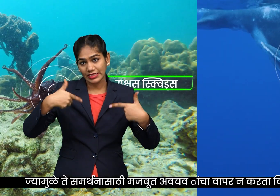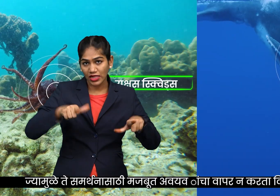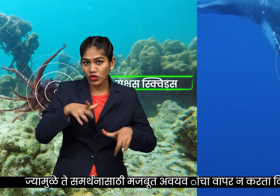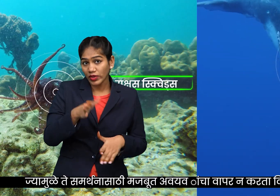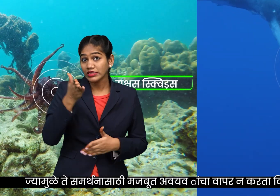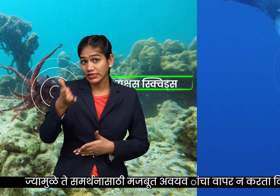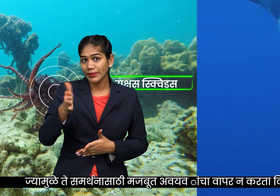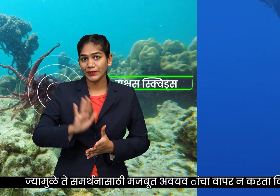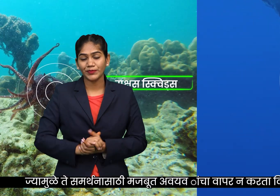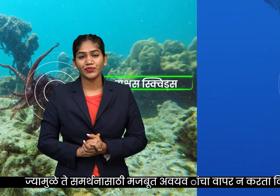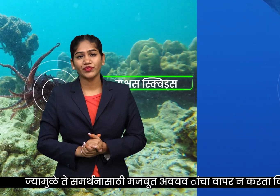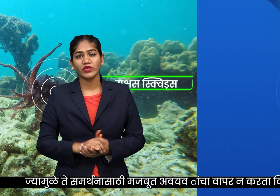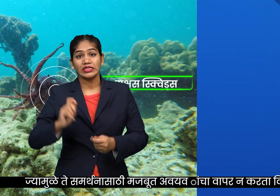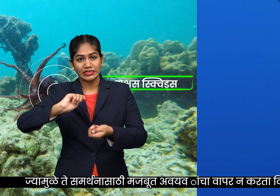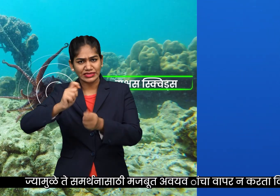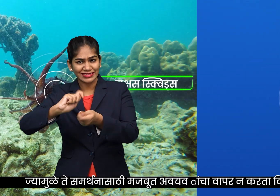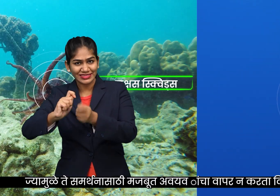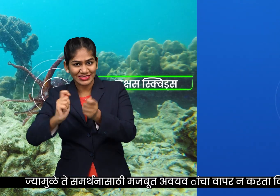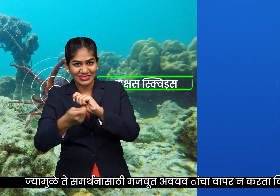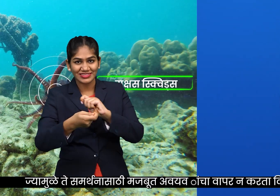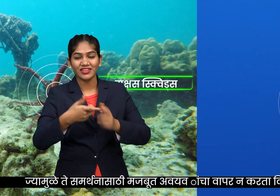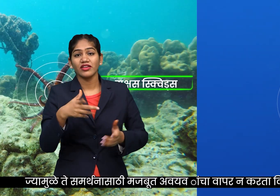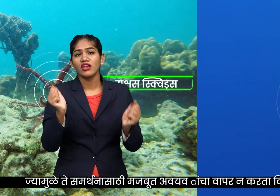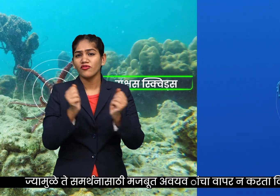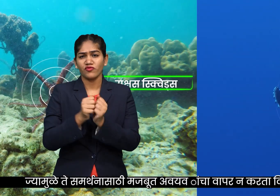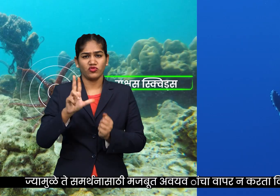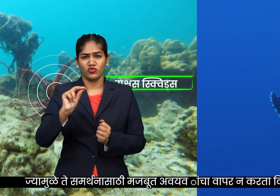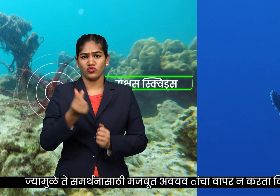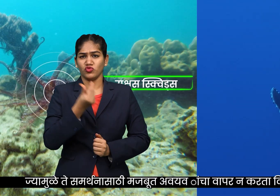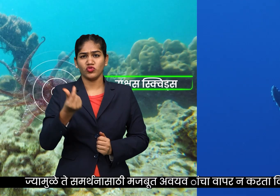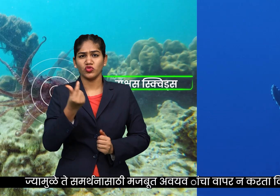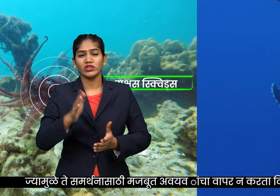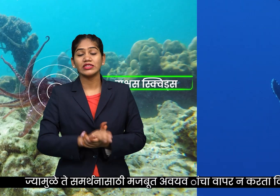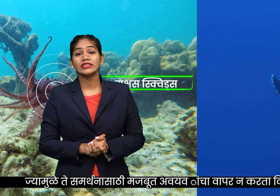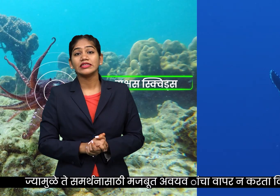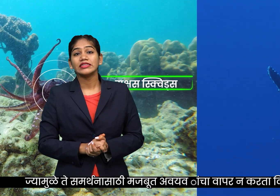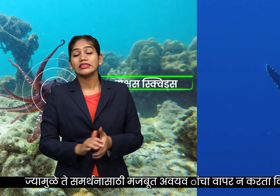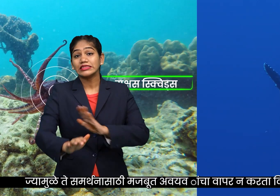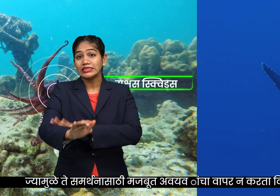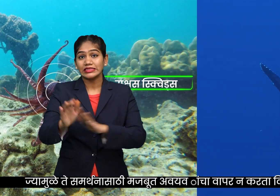ज्यामुळे ते समर्थनासाठी मजबूत अवयवांचा